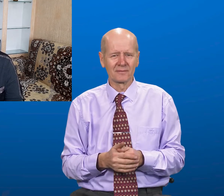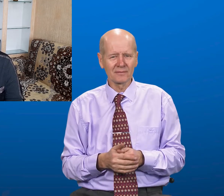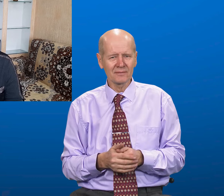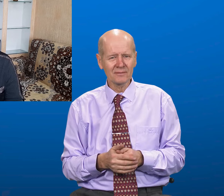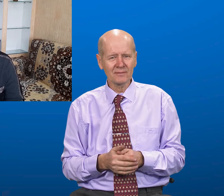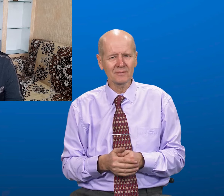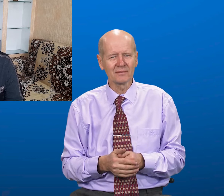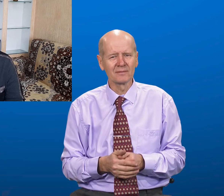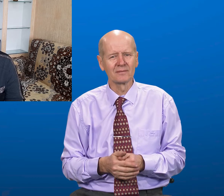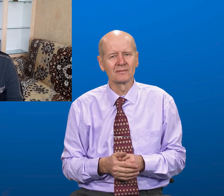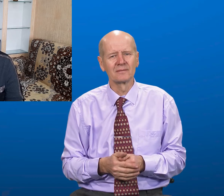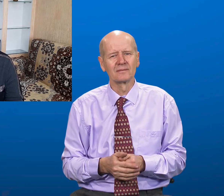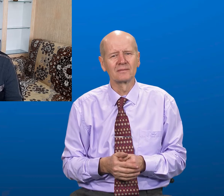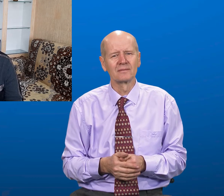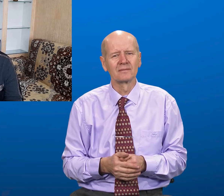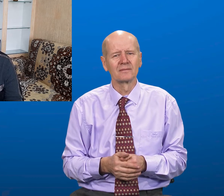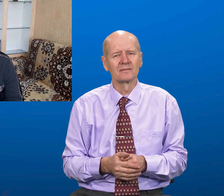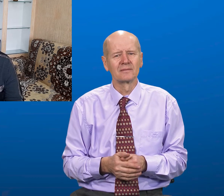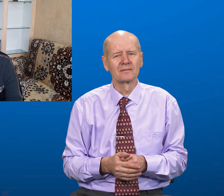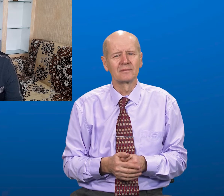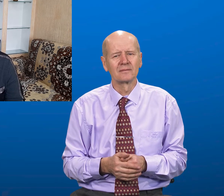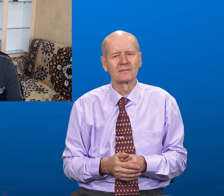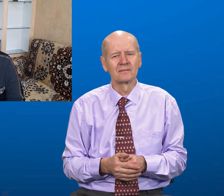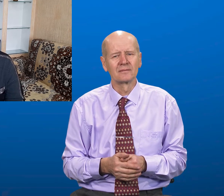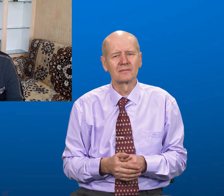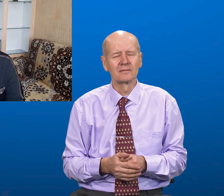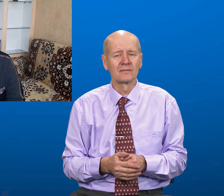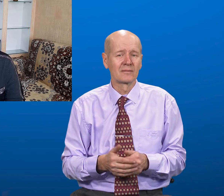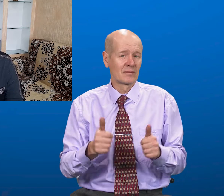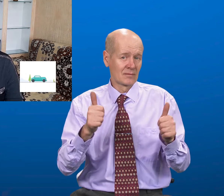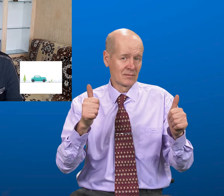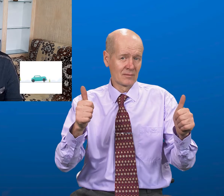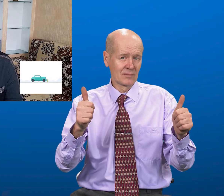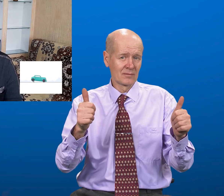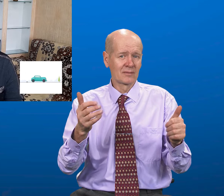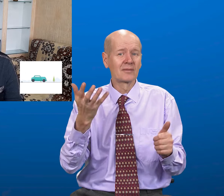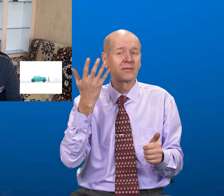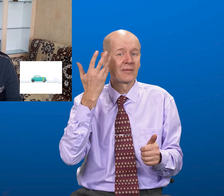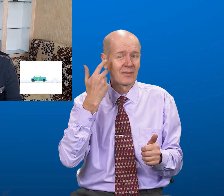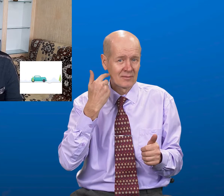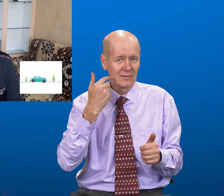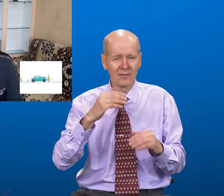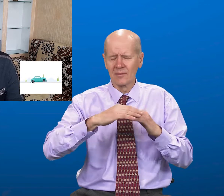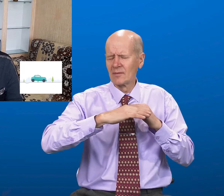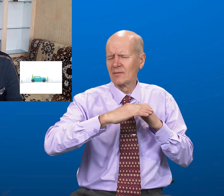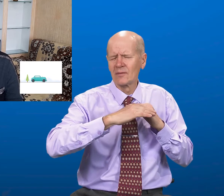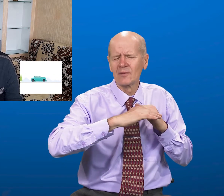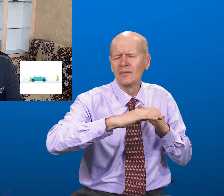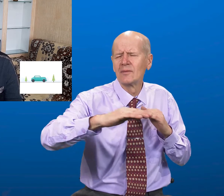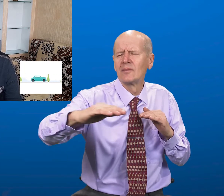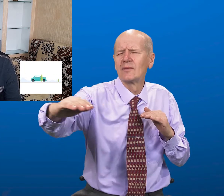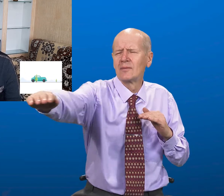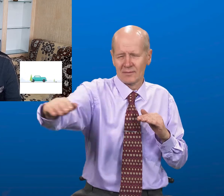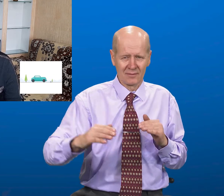Господу». Естественно, передвижение по дороге наиболее быстро и комфортно совершается тогда, когда дорога эта ровная, на